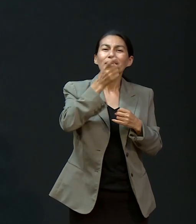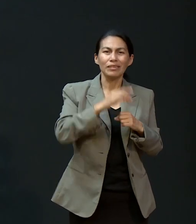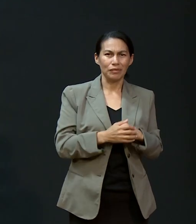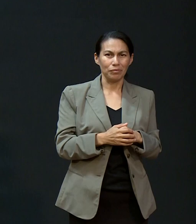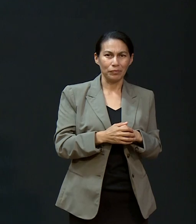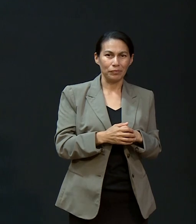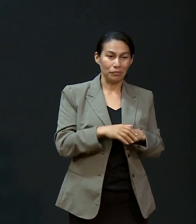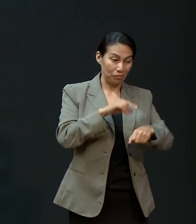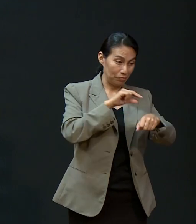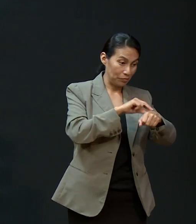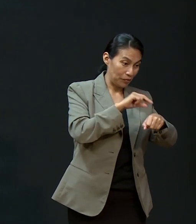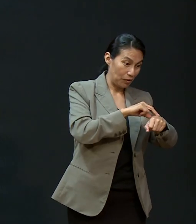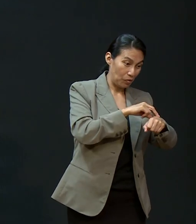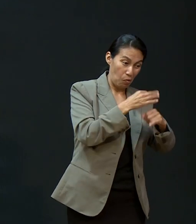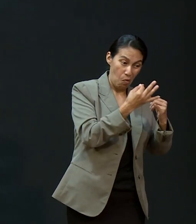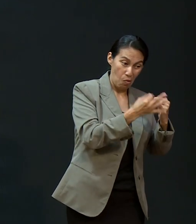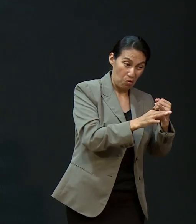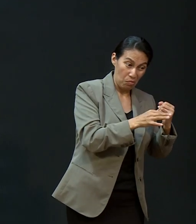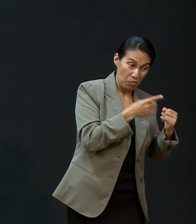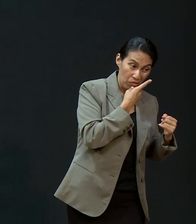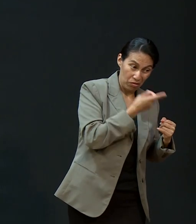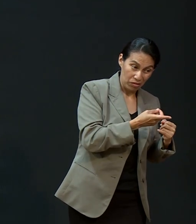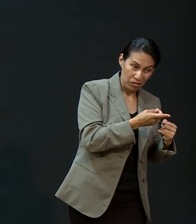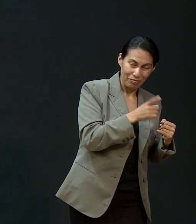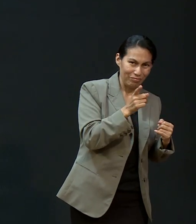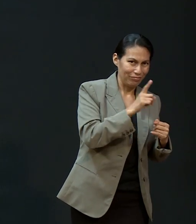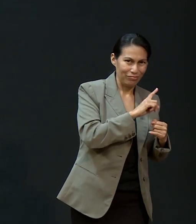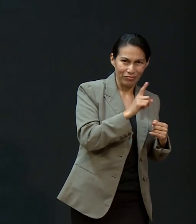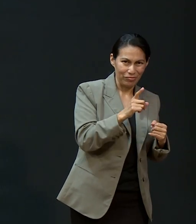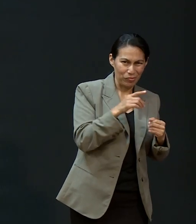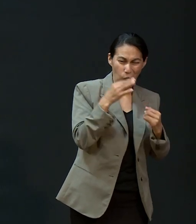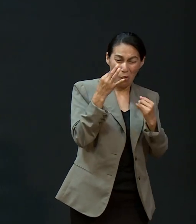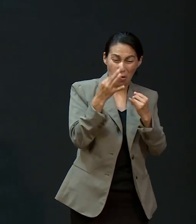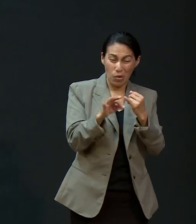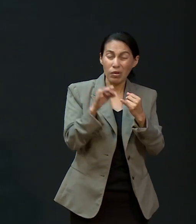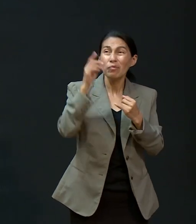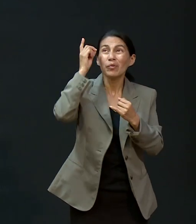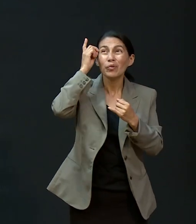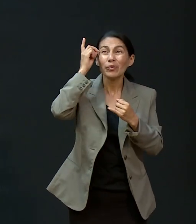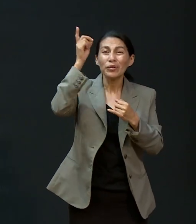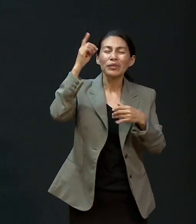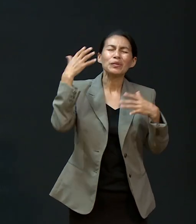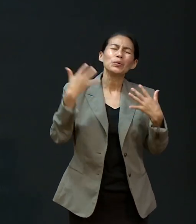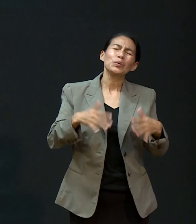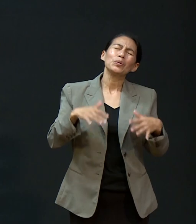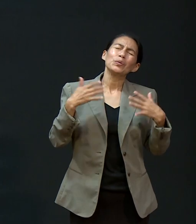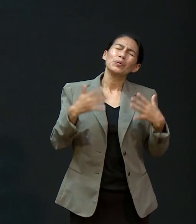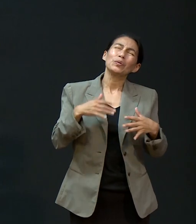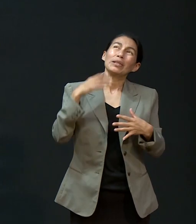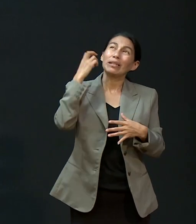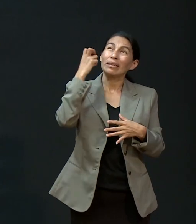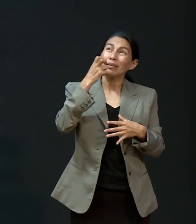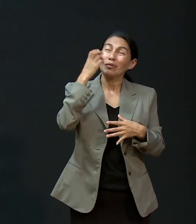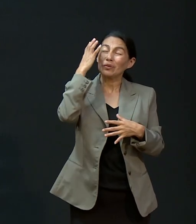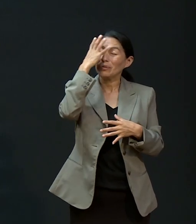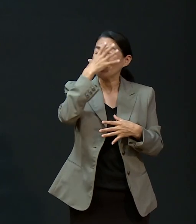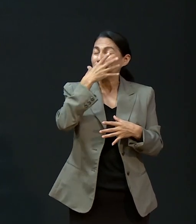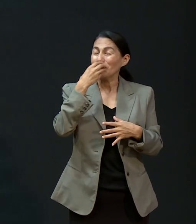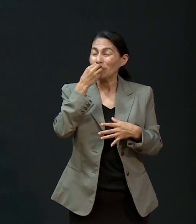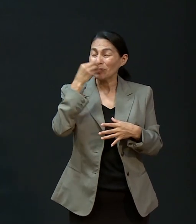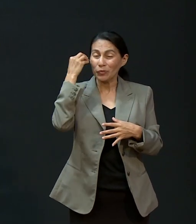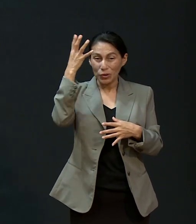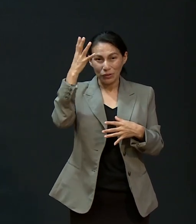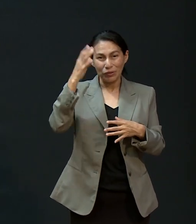No es tampoco el médico la última palabra, la tiene Dios. Qué maravilloso Dios tenemos.